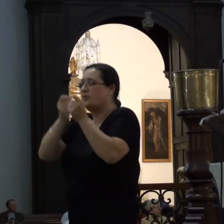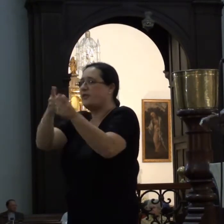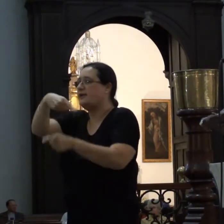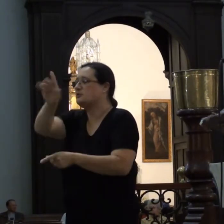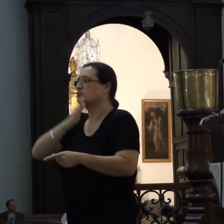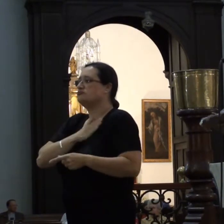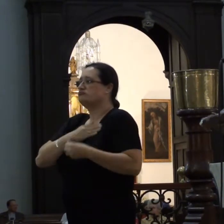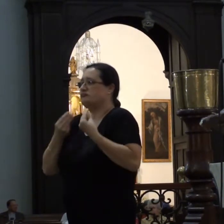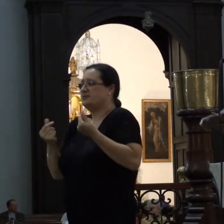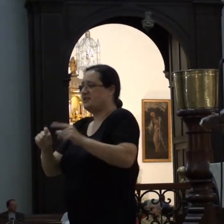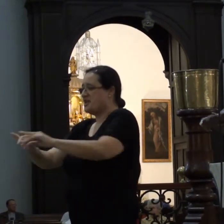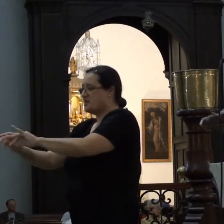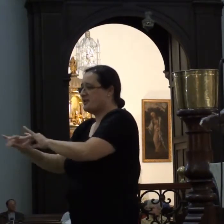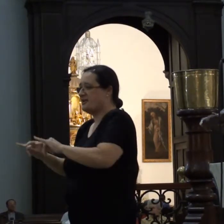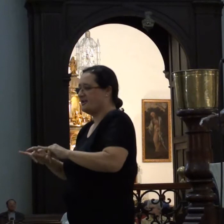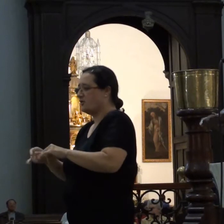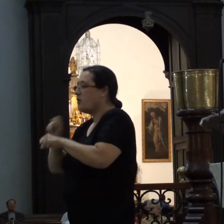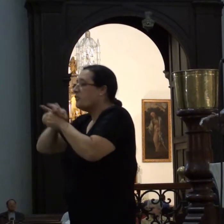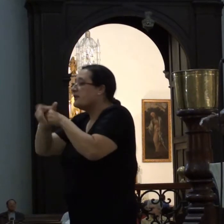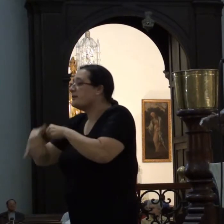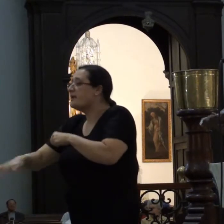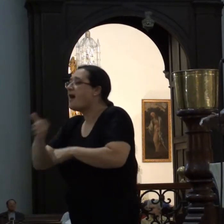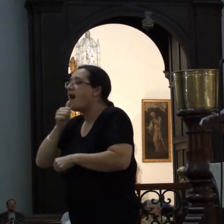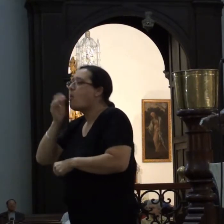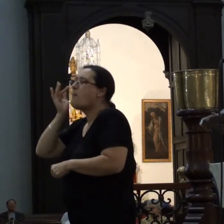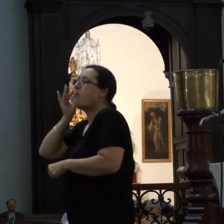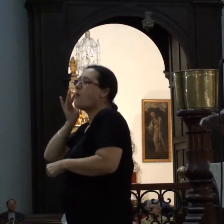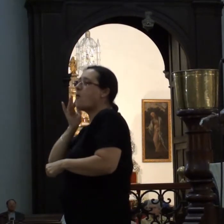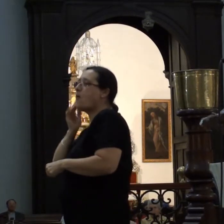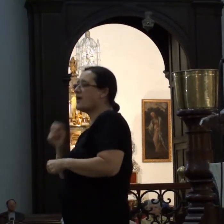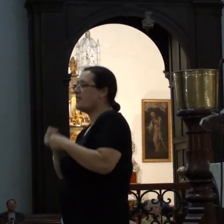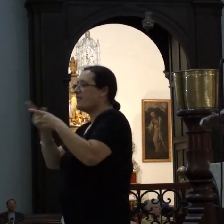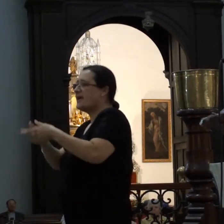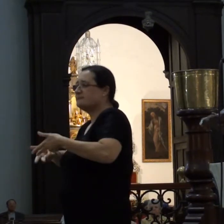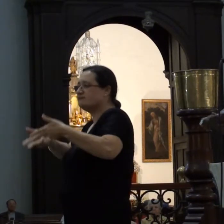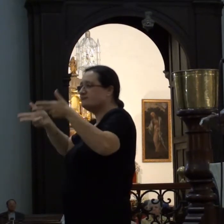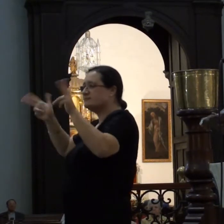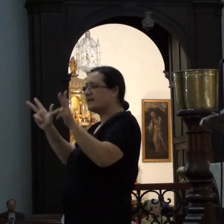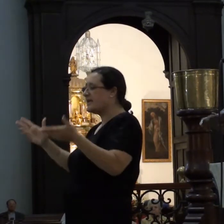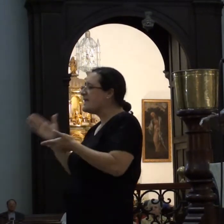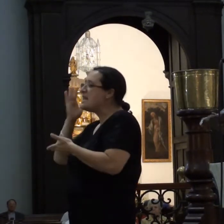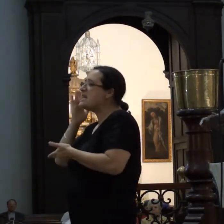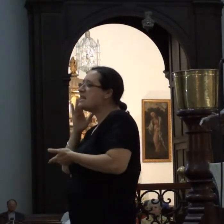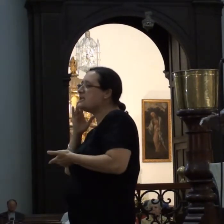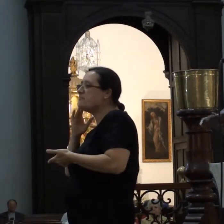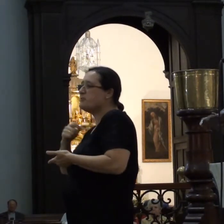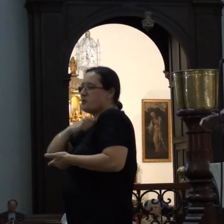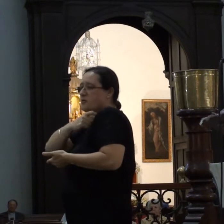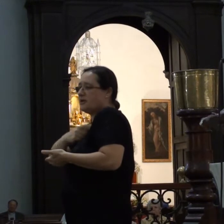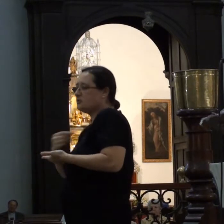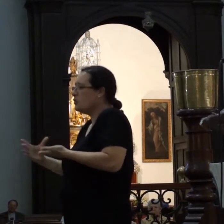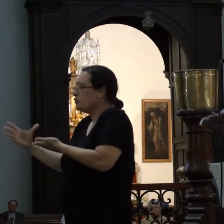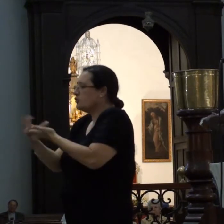derramaré sobre ustedes un agua pura que les purificará de todas sus injusticias e idolatrías